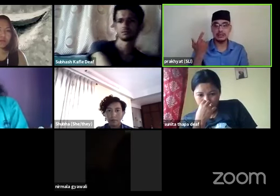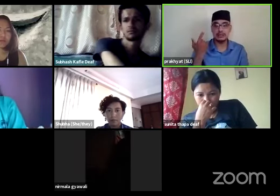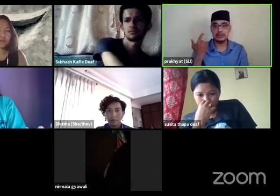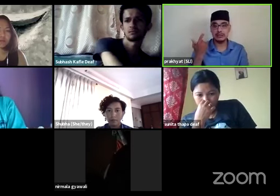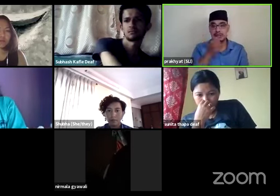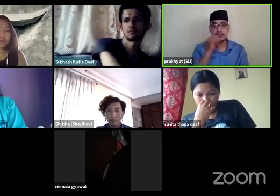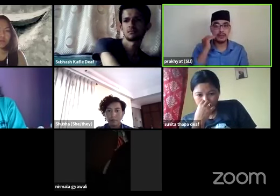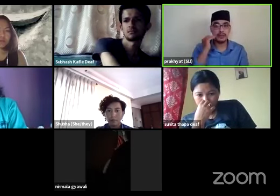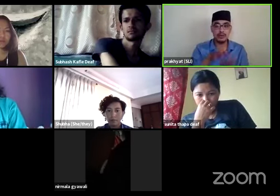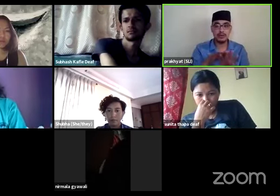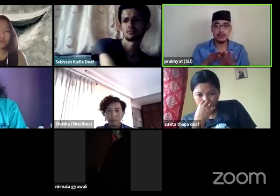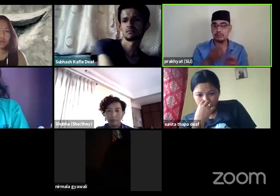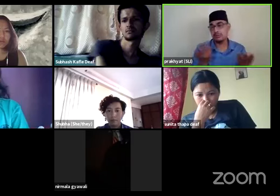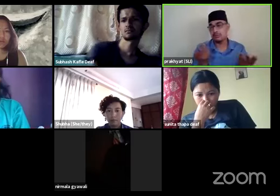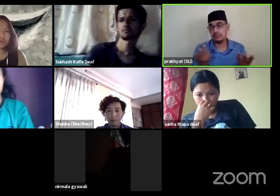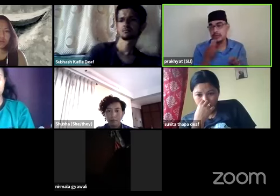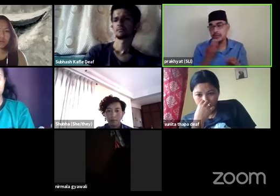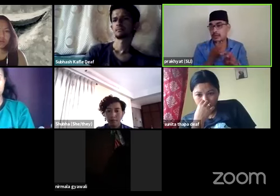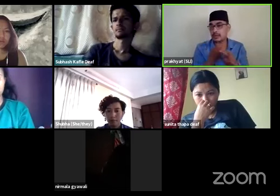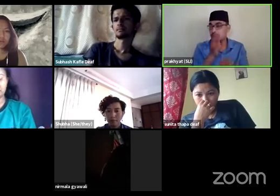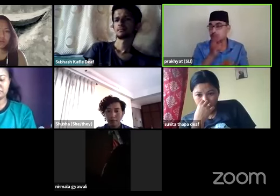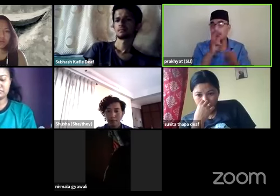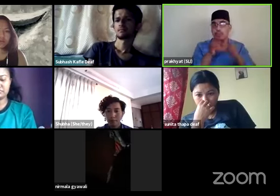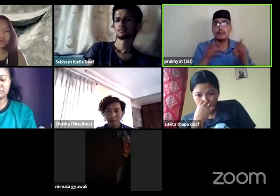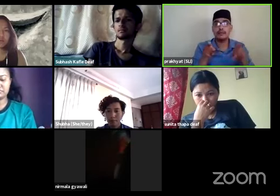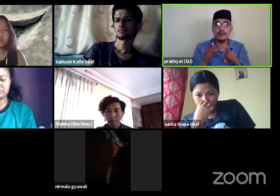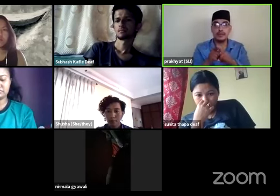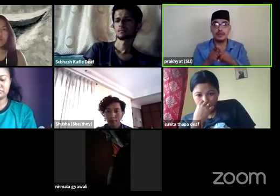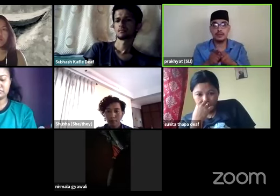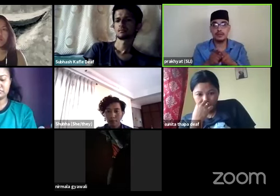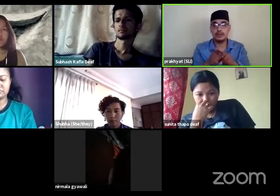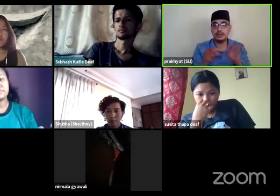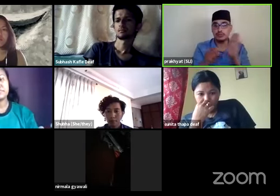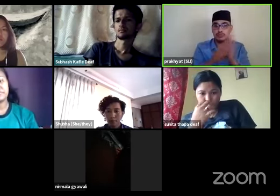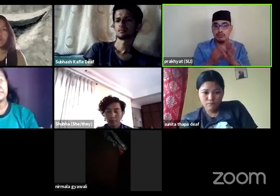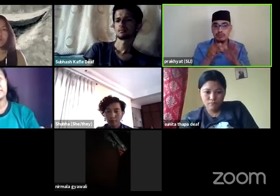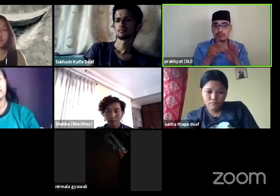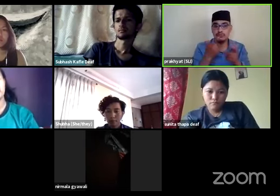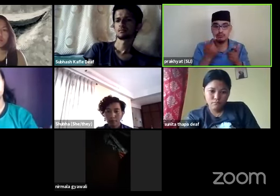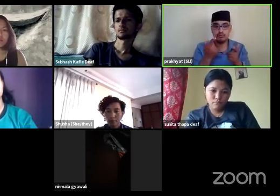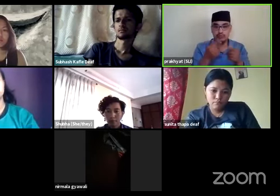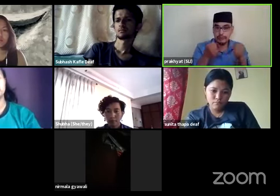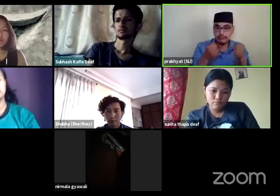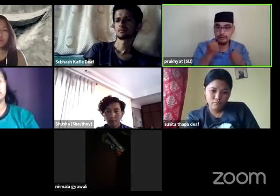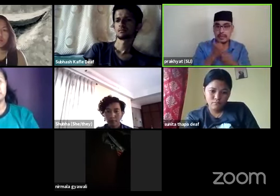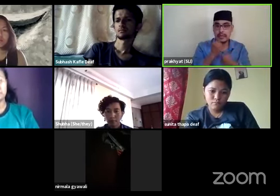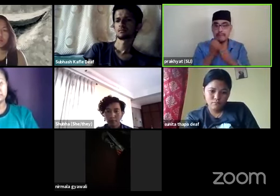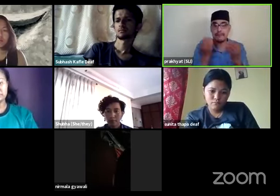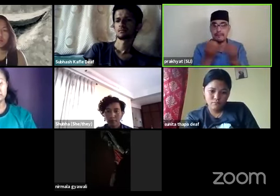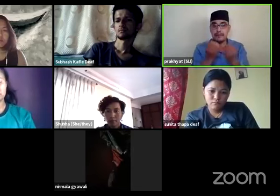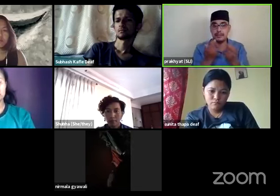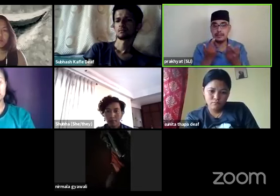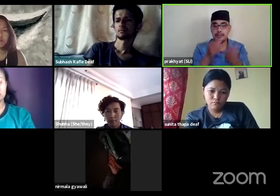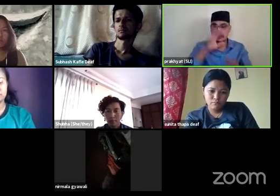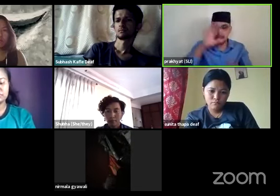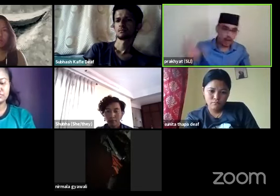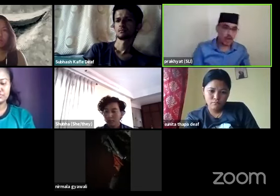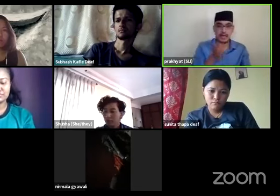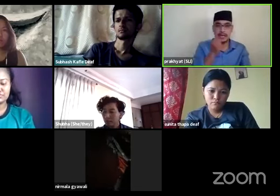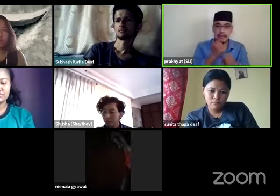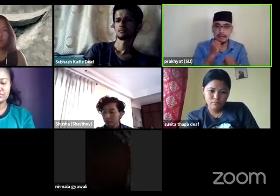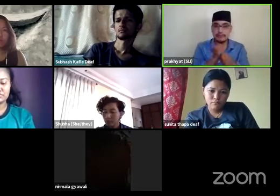त्यो कारणले गर्दाखेरि चाहिँ यी कुराहरू हाम्रो चाहिँ अर्बन क्षेत्रकै जो एक्टिभिस्ट भनेर हामी हिँडिरहेछौँ हामी रात दिन कराइरहेछौँ भने